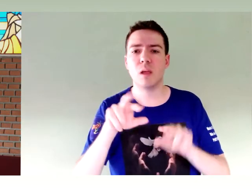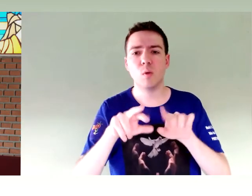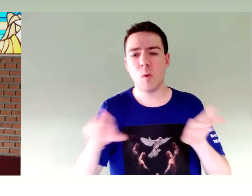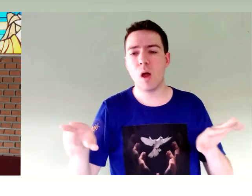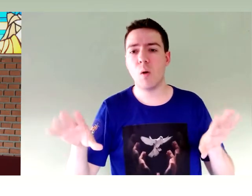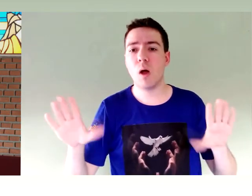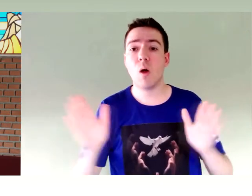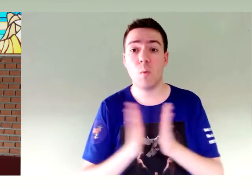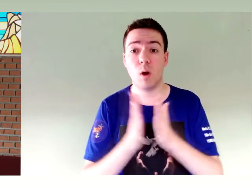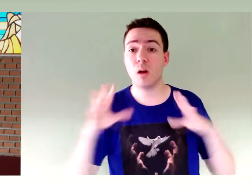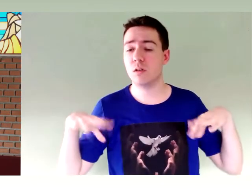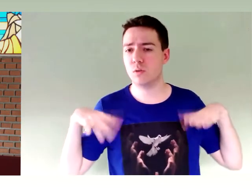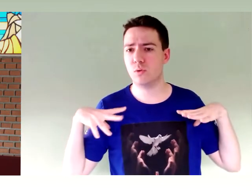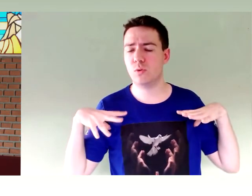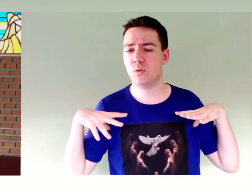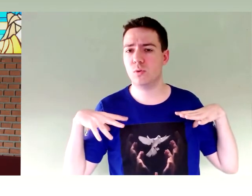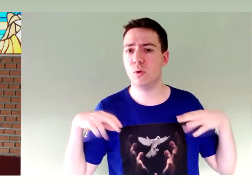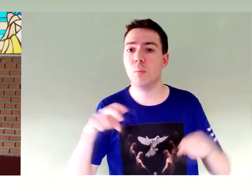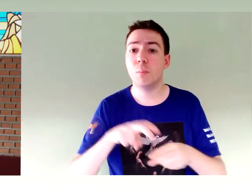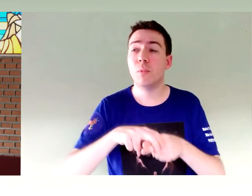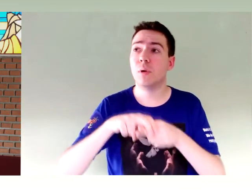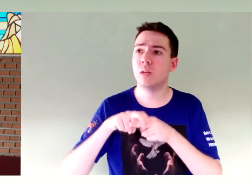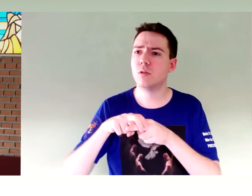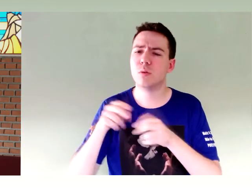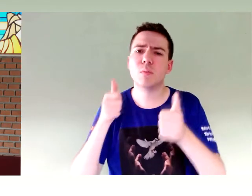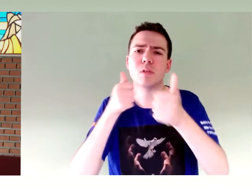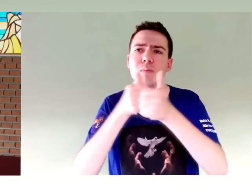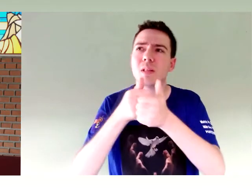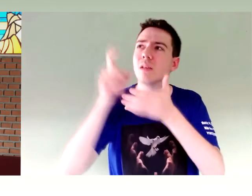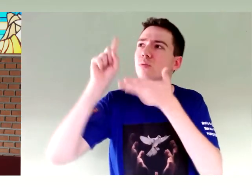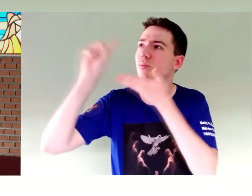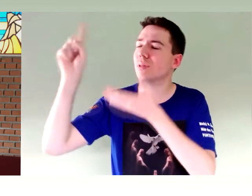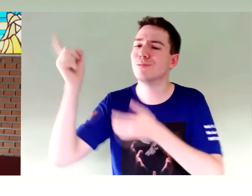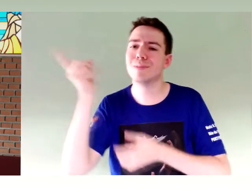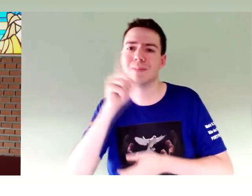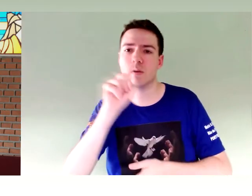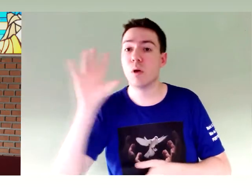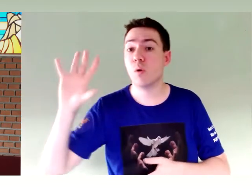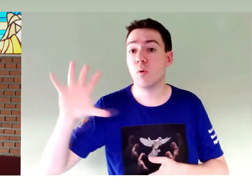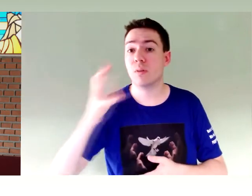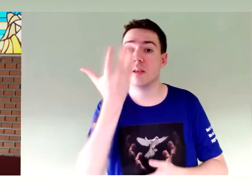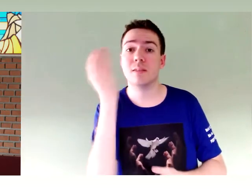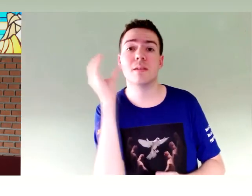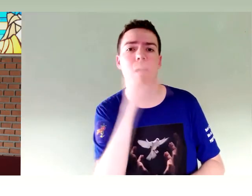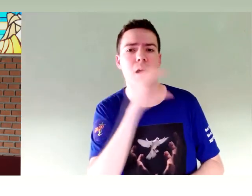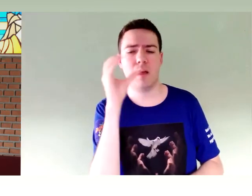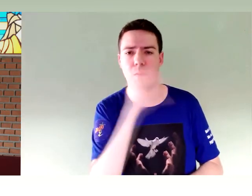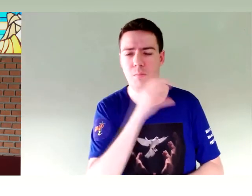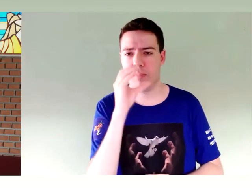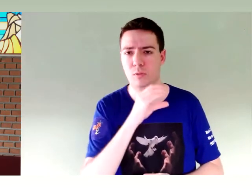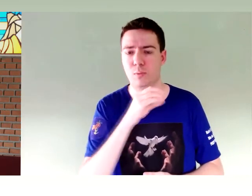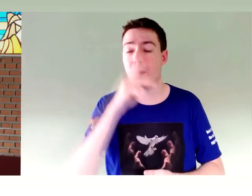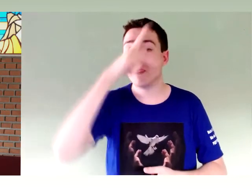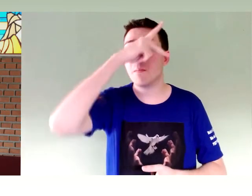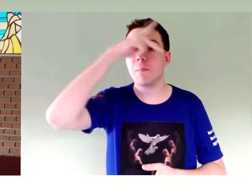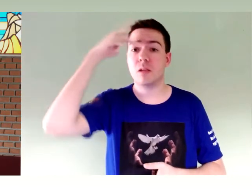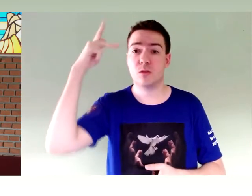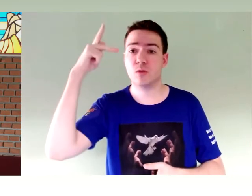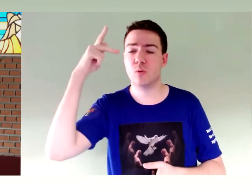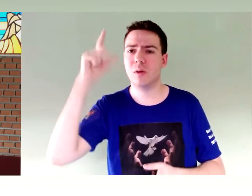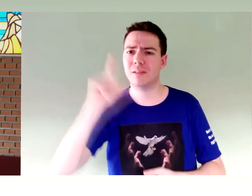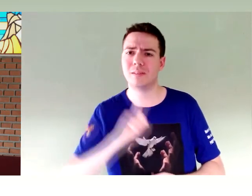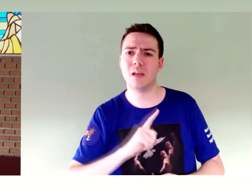anjo, a familiaridade com Deus não é algo que se realiza de modo instantâneo. Sendo o homem um